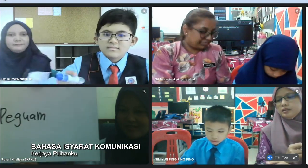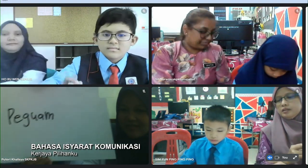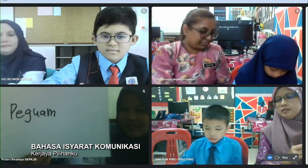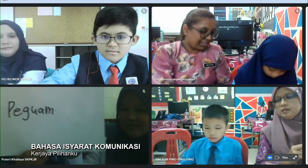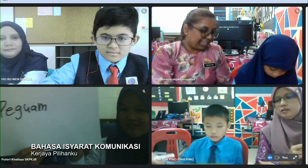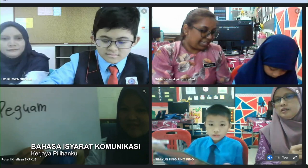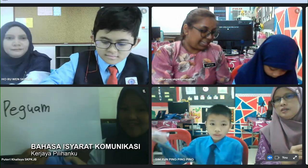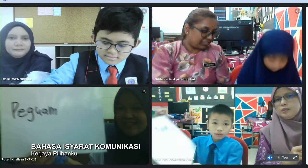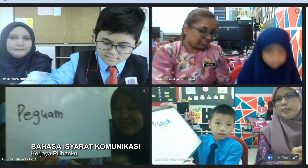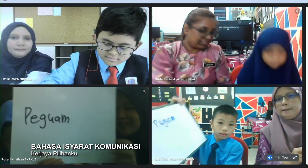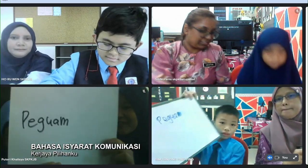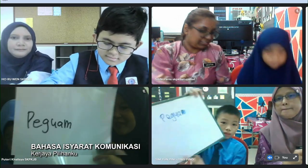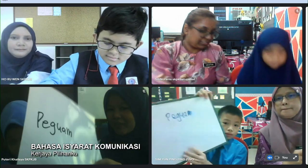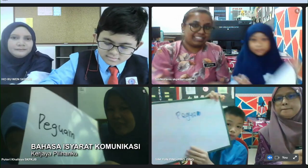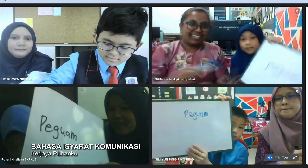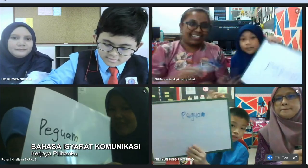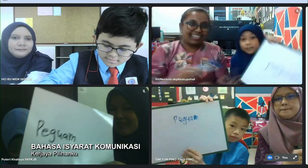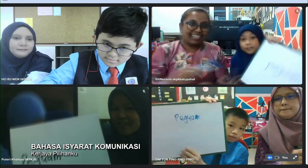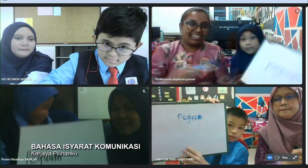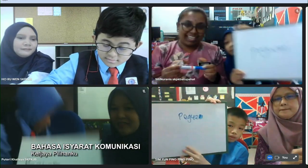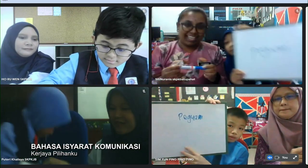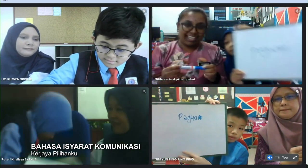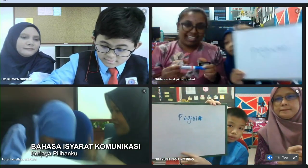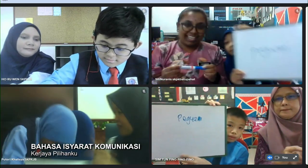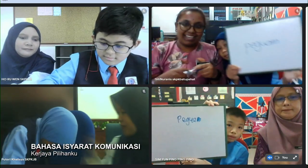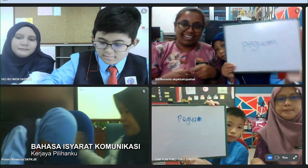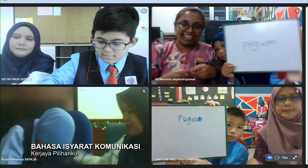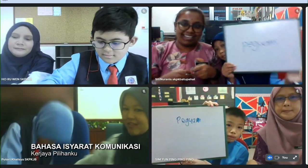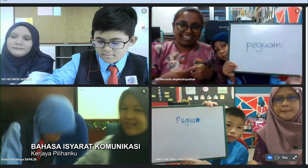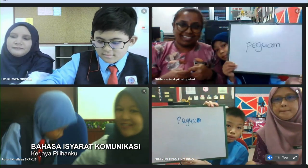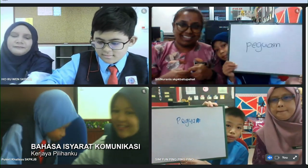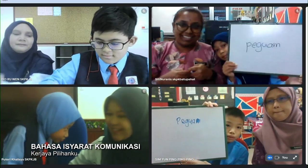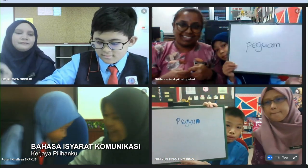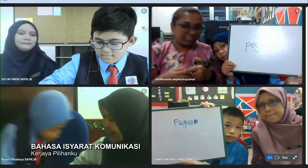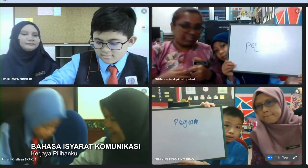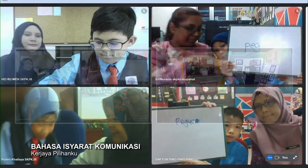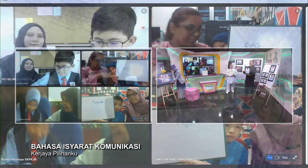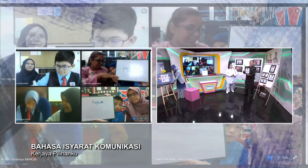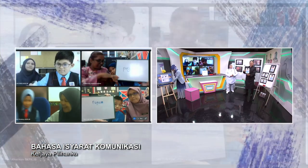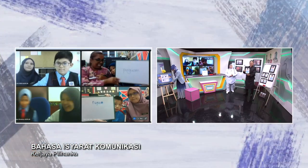Betul. Pandai. Bagi dia satu mata, Mira. Okey. Kalisha satu markah.